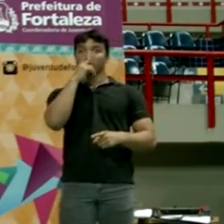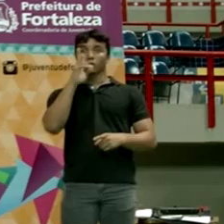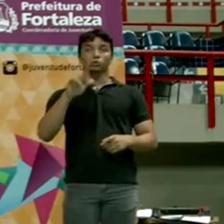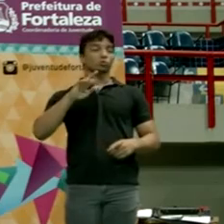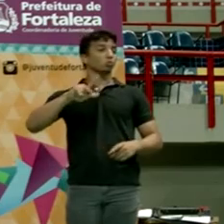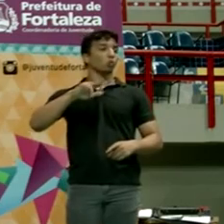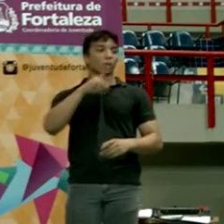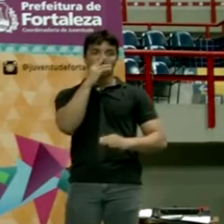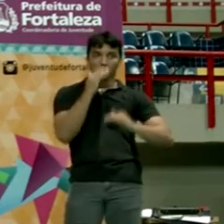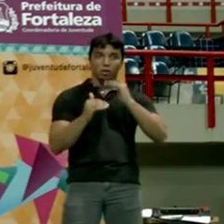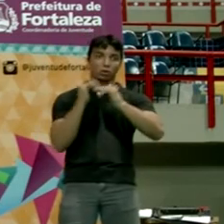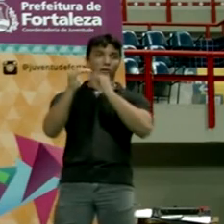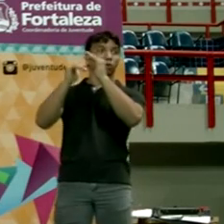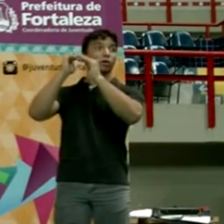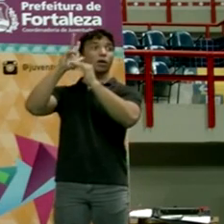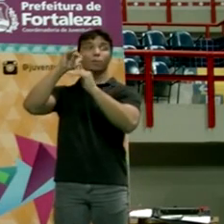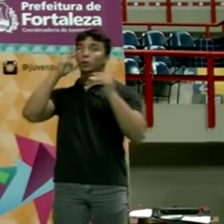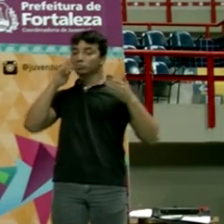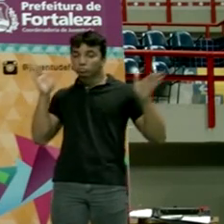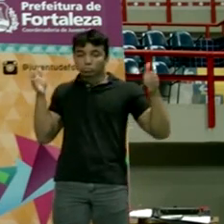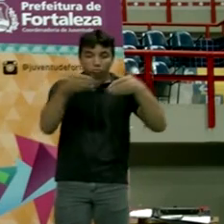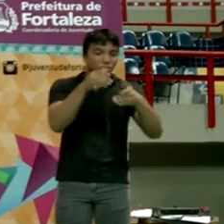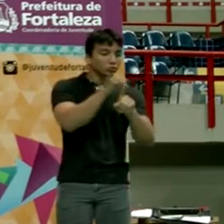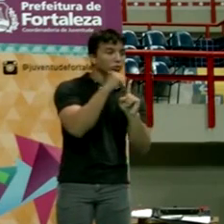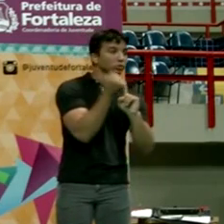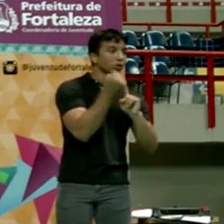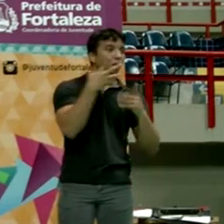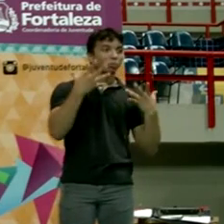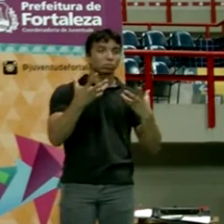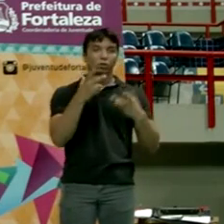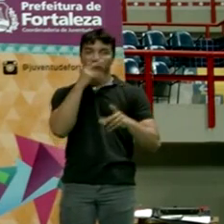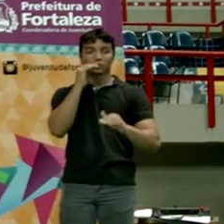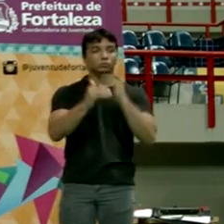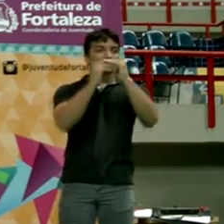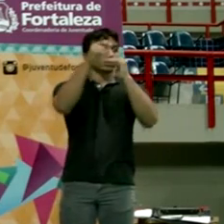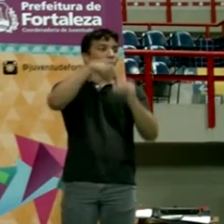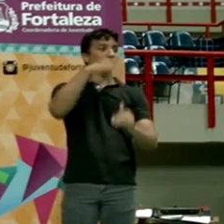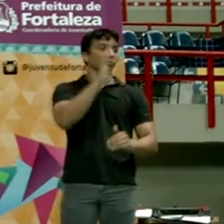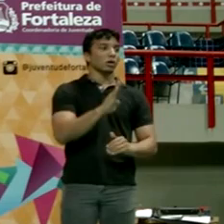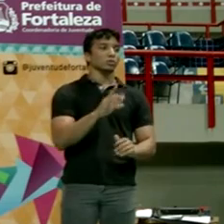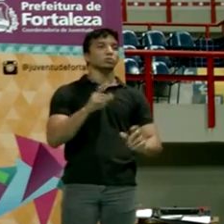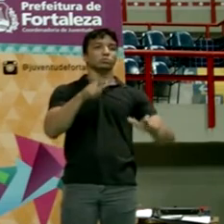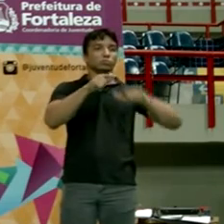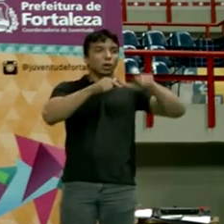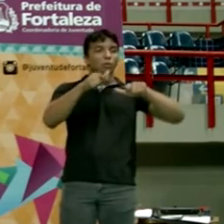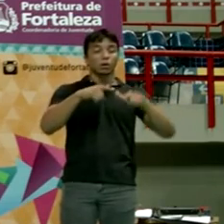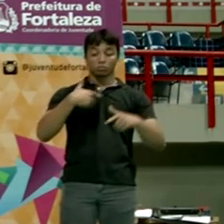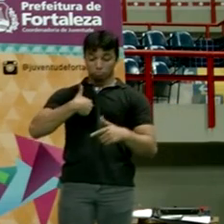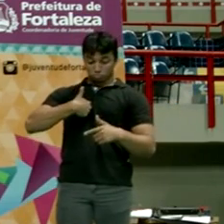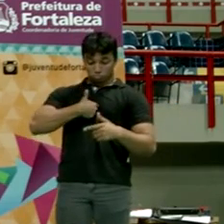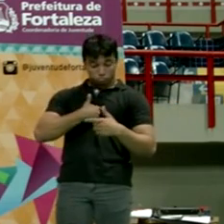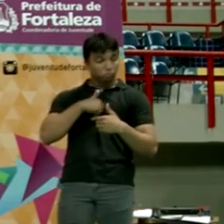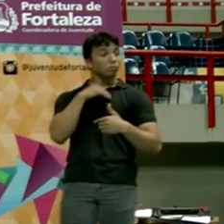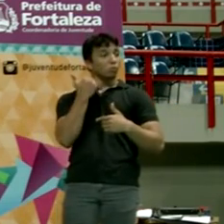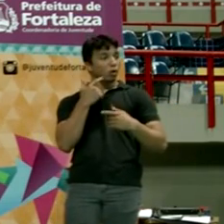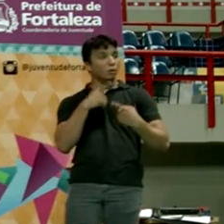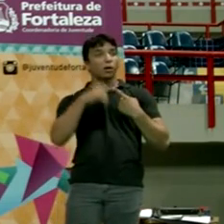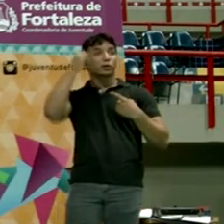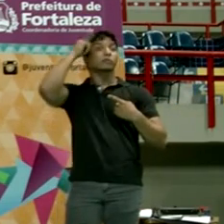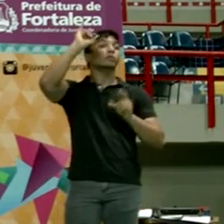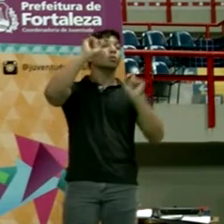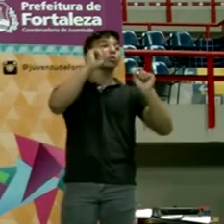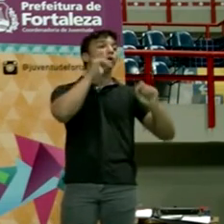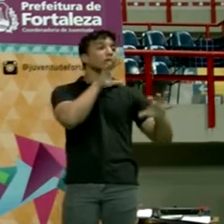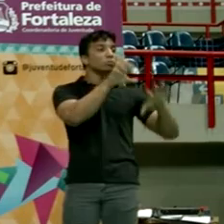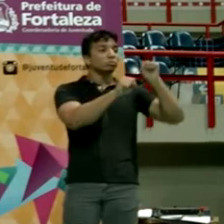era um cara progressista, mas era um cara que tinha visão social, que melhorou a vida do trabalhador. Ele suicidou para evitar